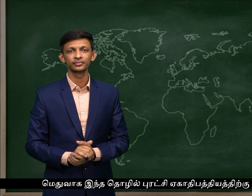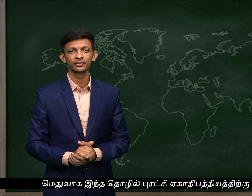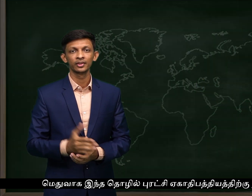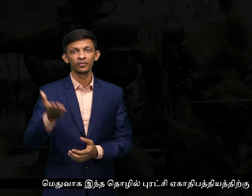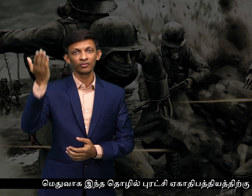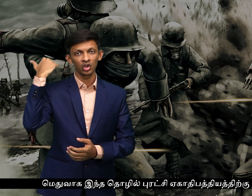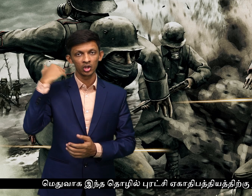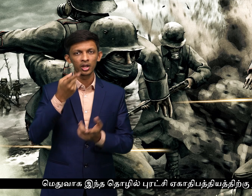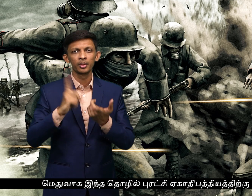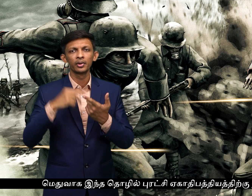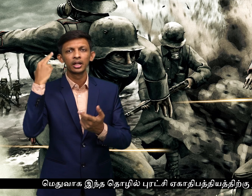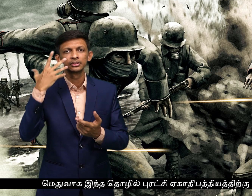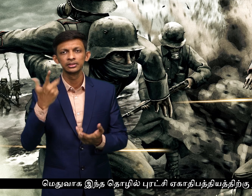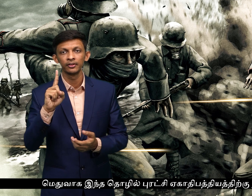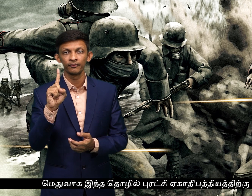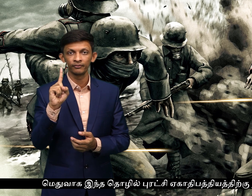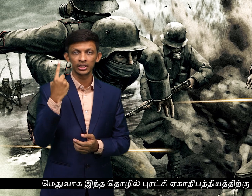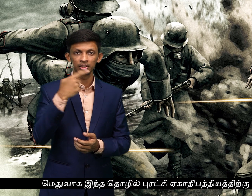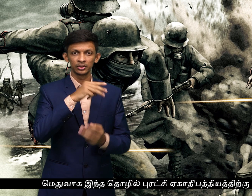மெதுவாக இந்த தொழில் புரட்சி